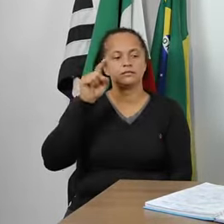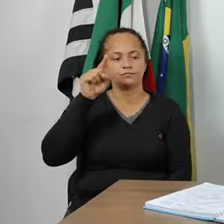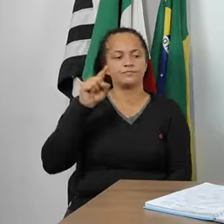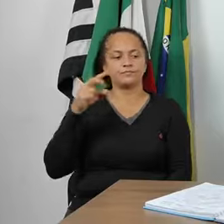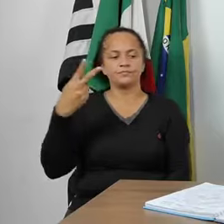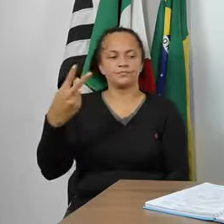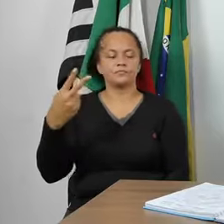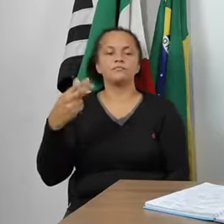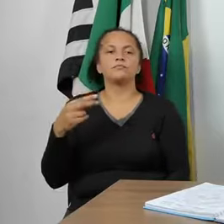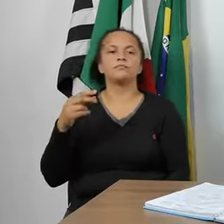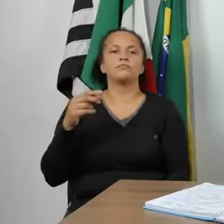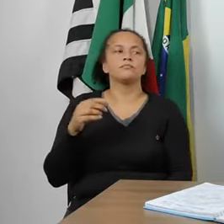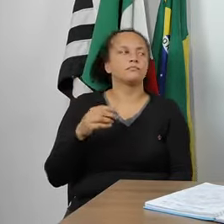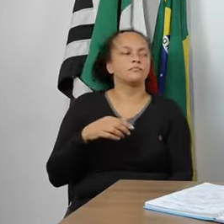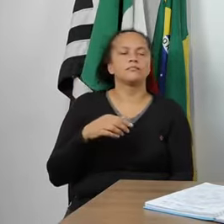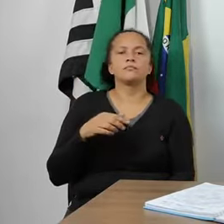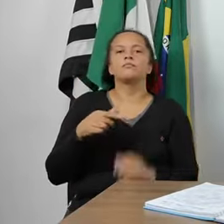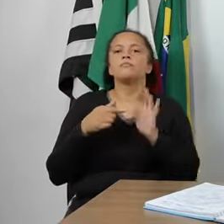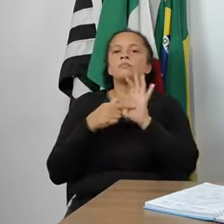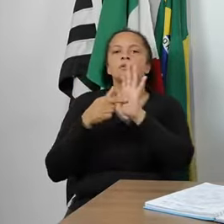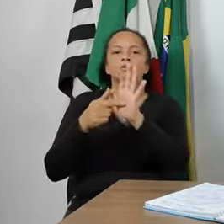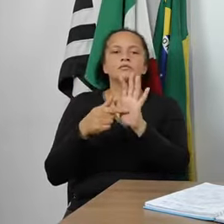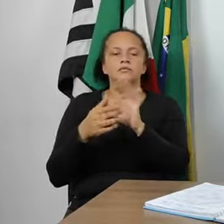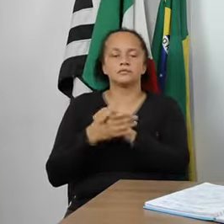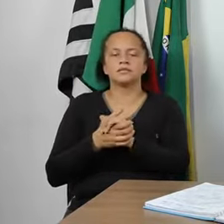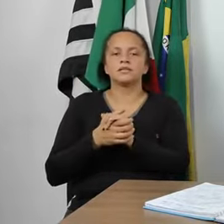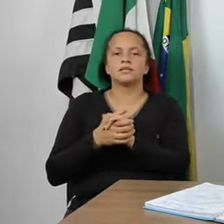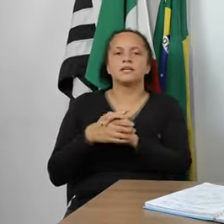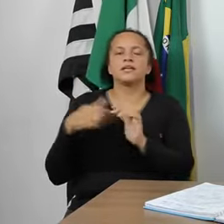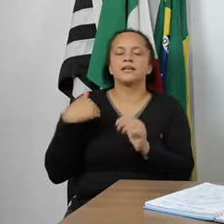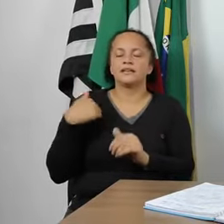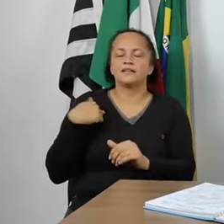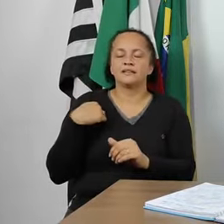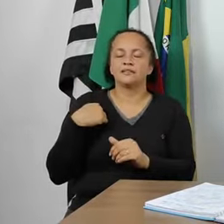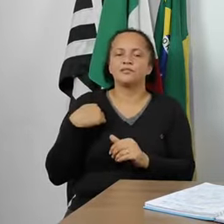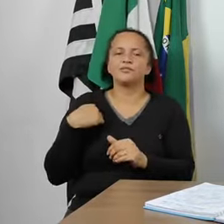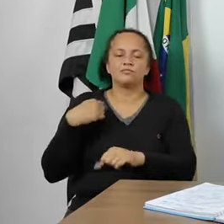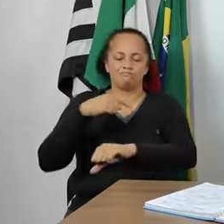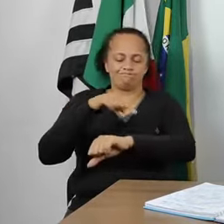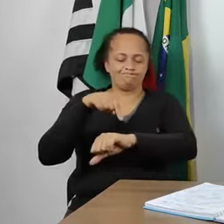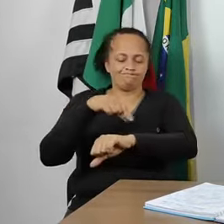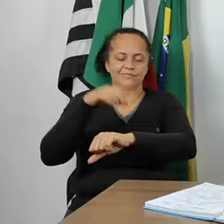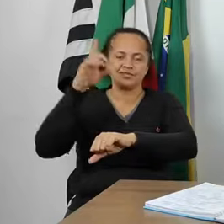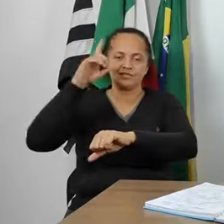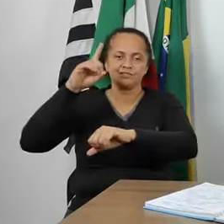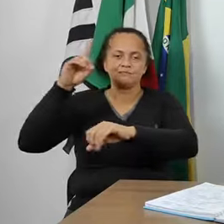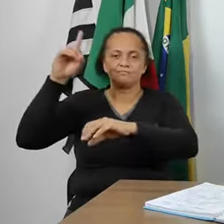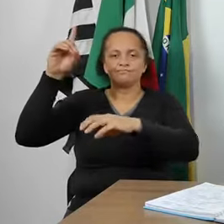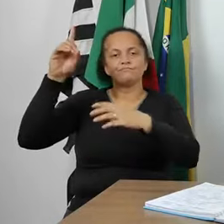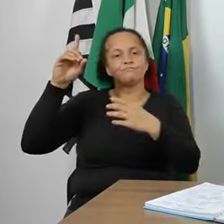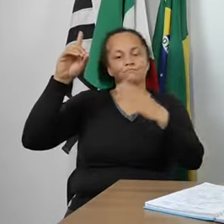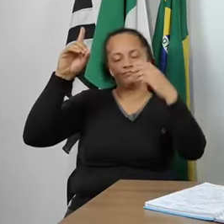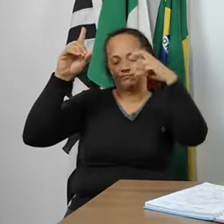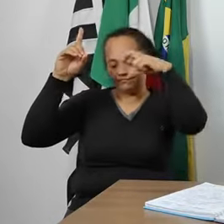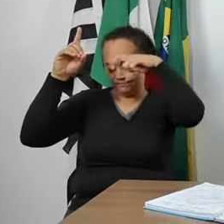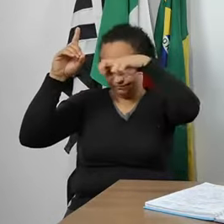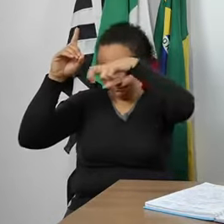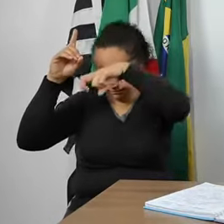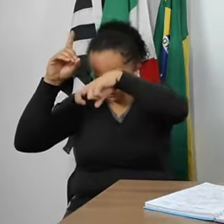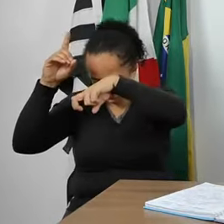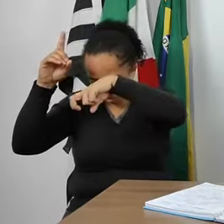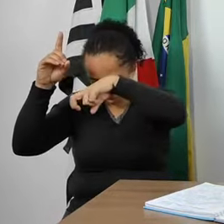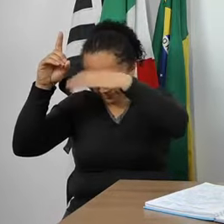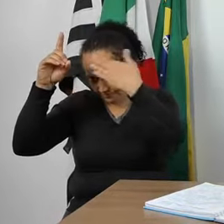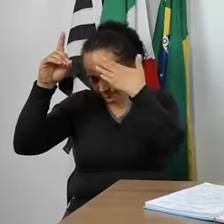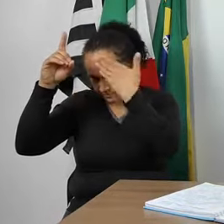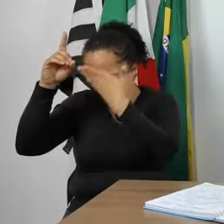santo templo, eu me prostrarei e me renderei, e renderei graças ao teu nome, por causa do